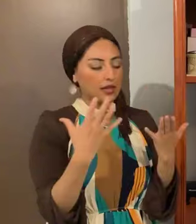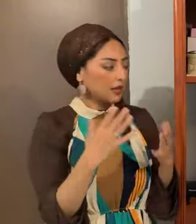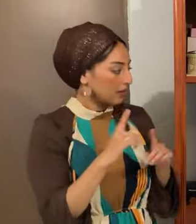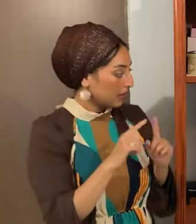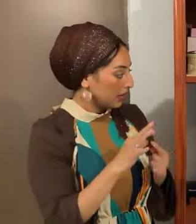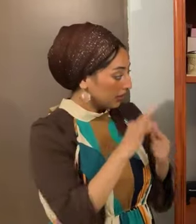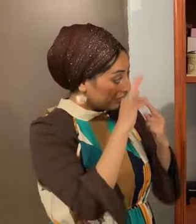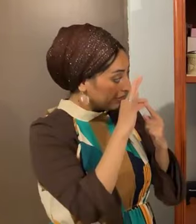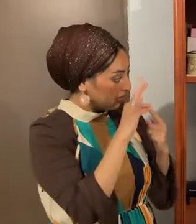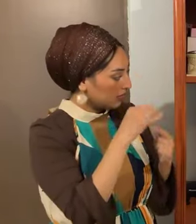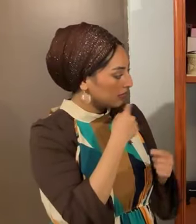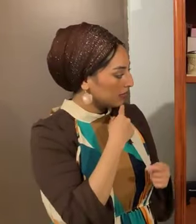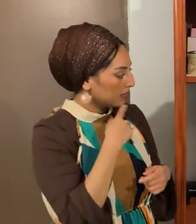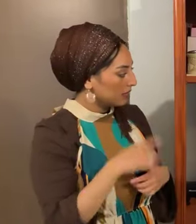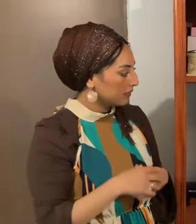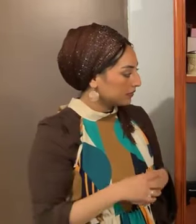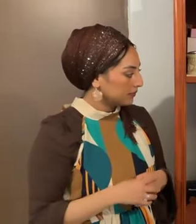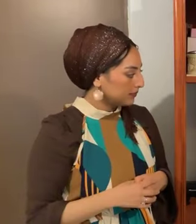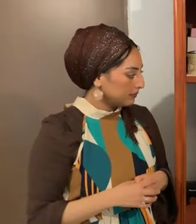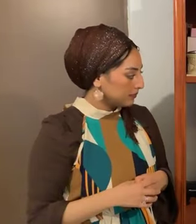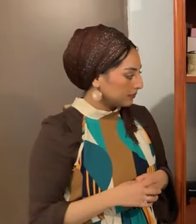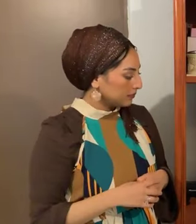sin embargo,